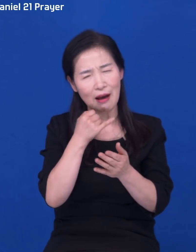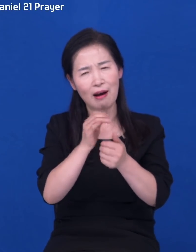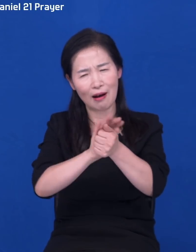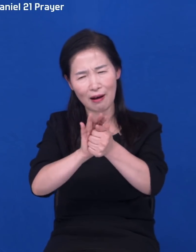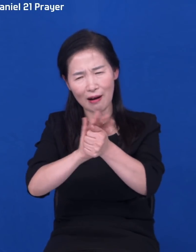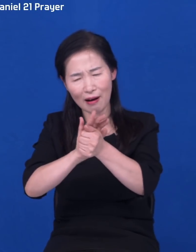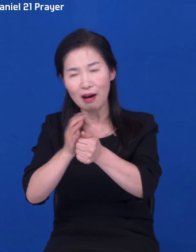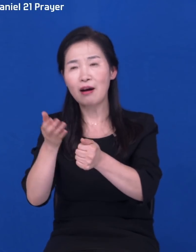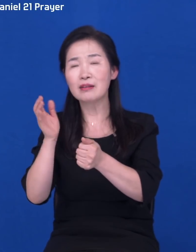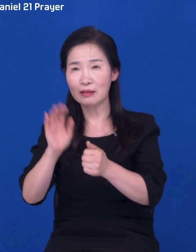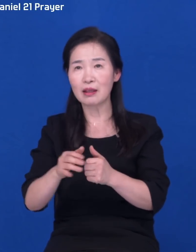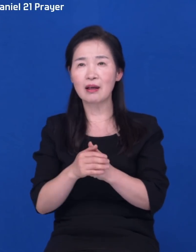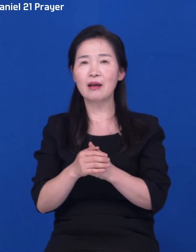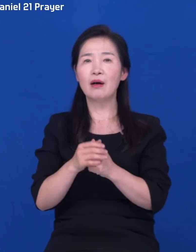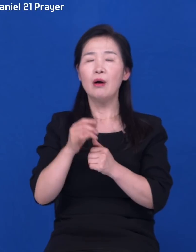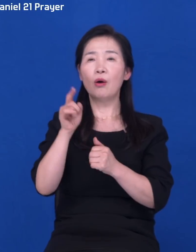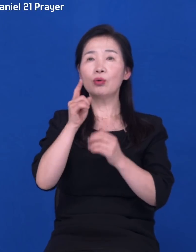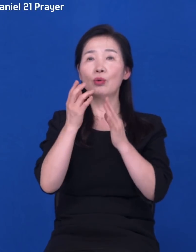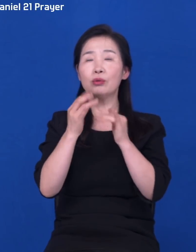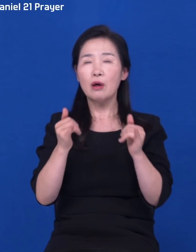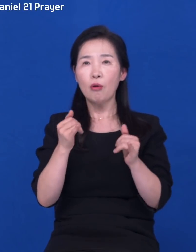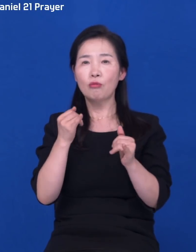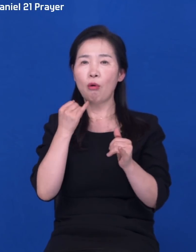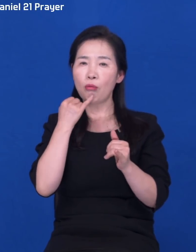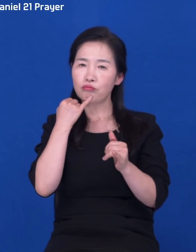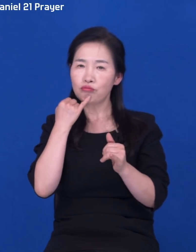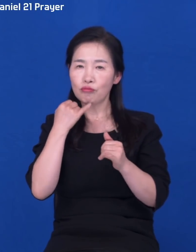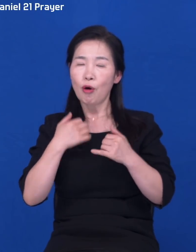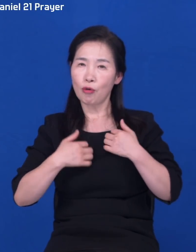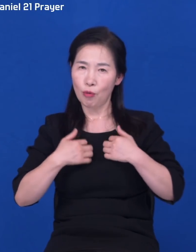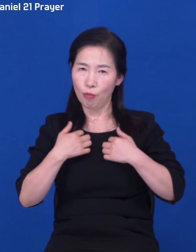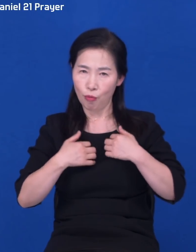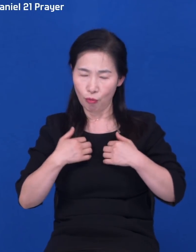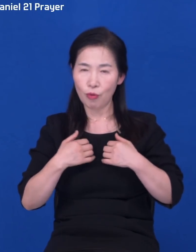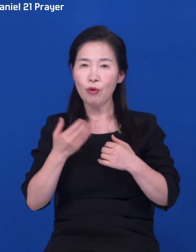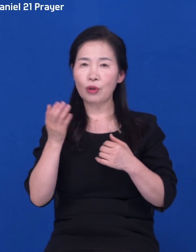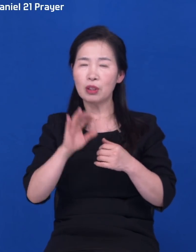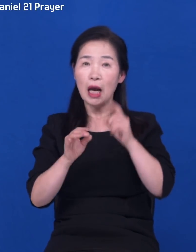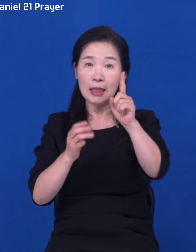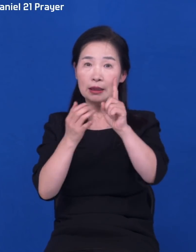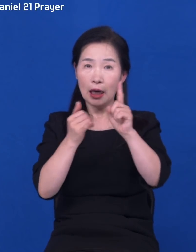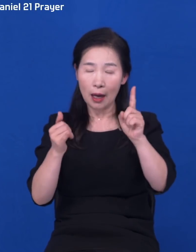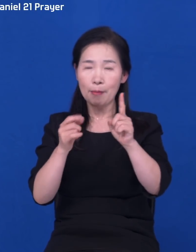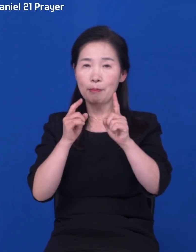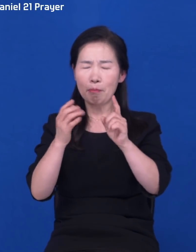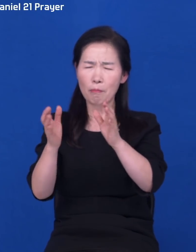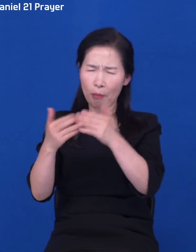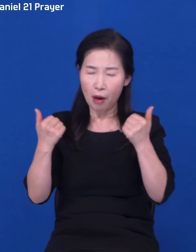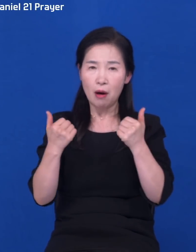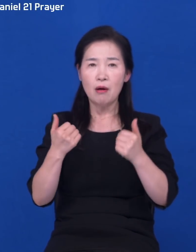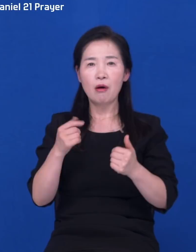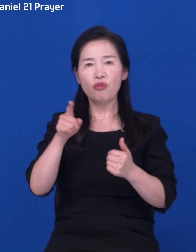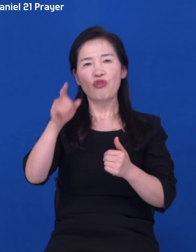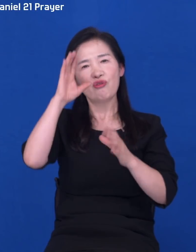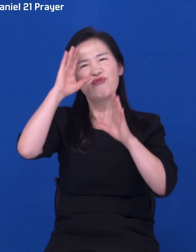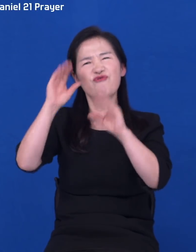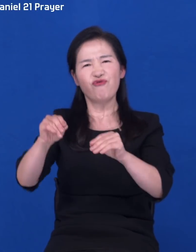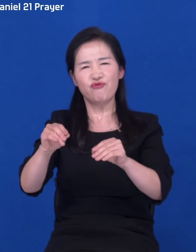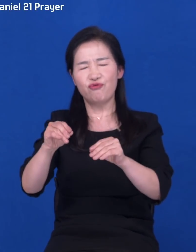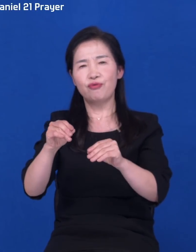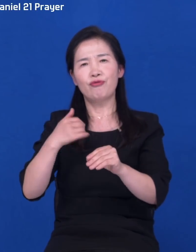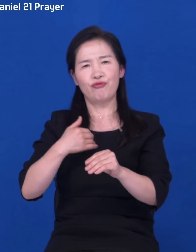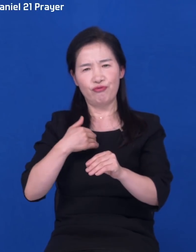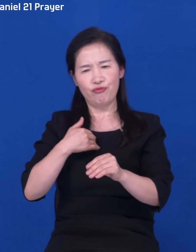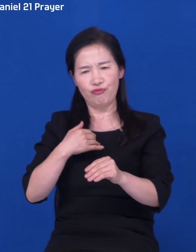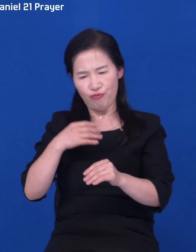어떤 사람들은 기뻐 이런 사람도 있었지만 딱 한 명의 환자가 너 나았으니까 그렇지 저한테 그냥 바로 이렇게 얘기를 하더라고요.